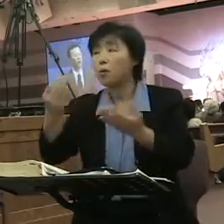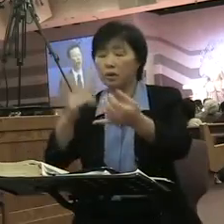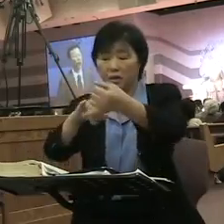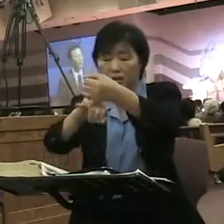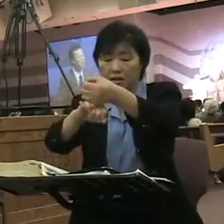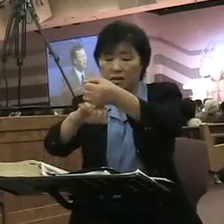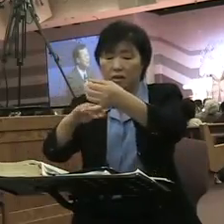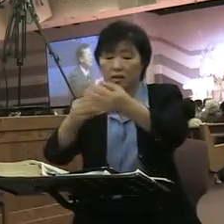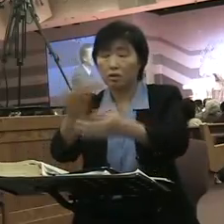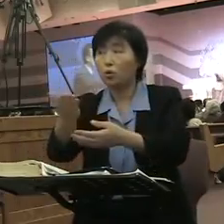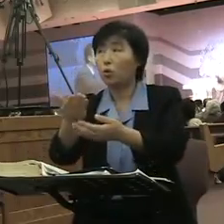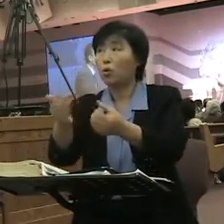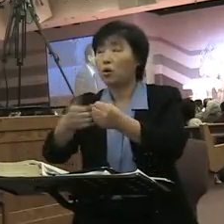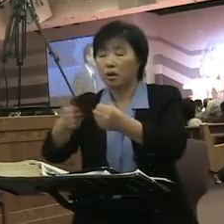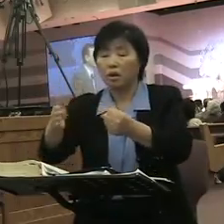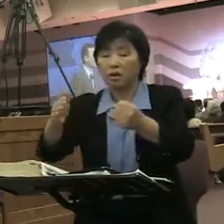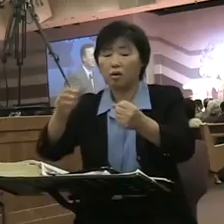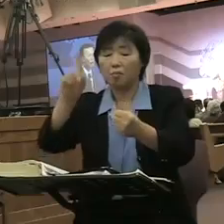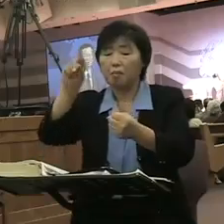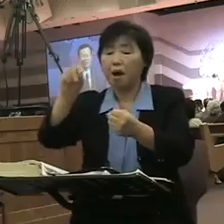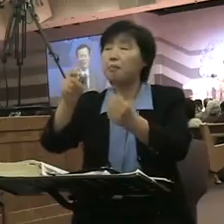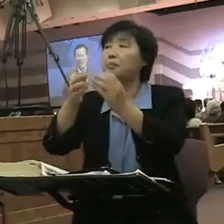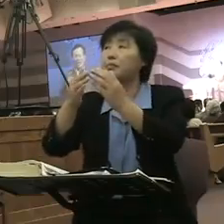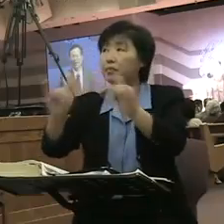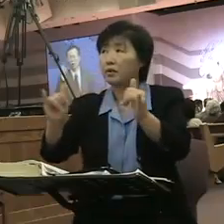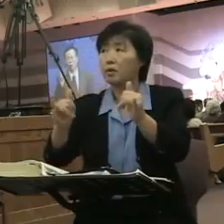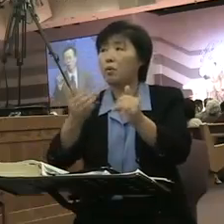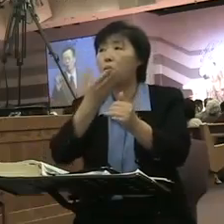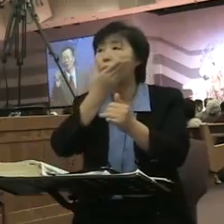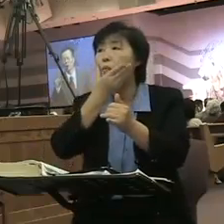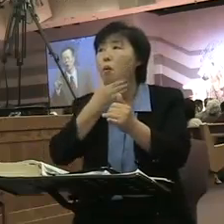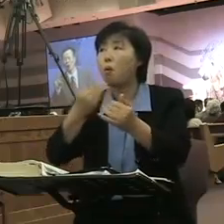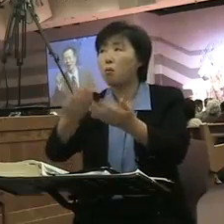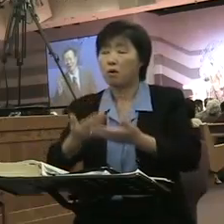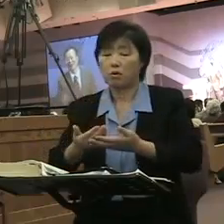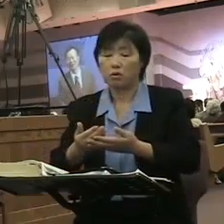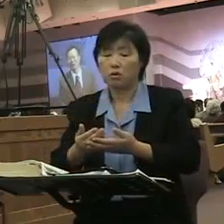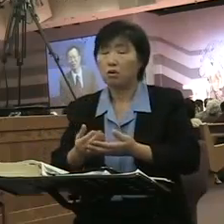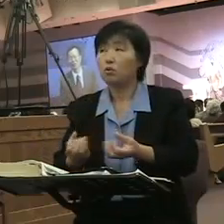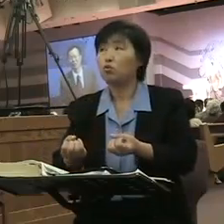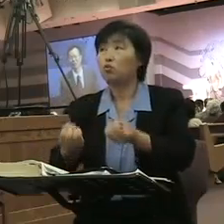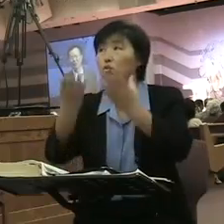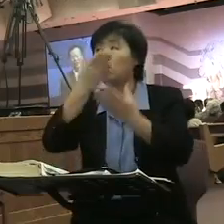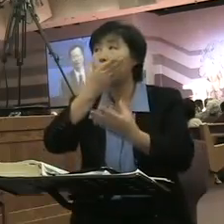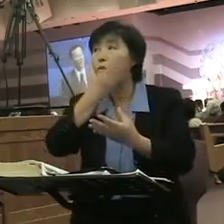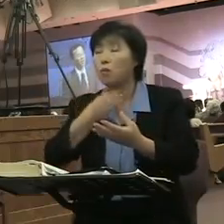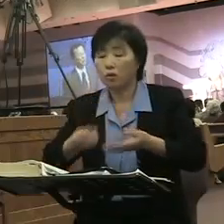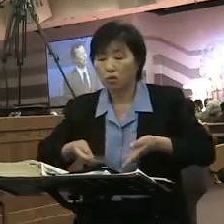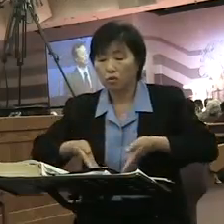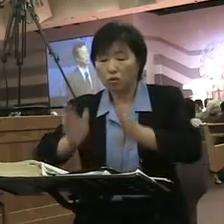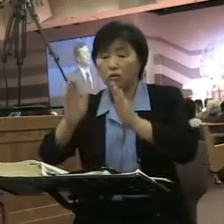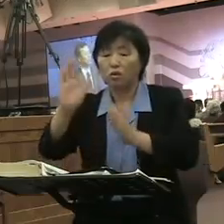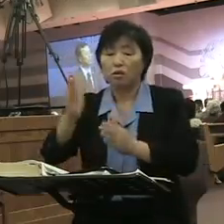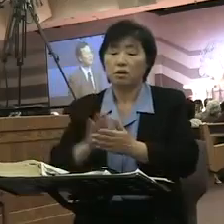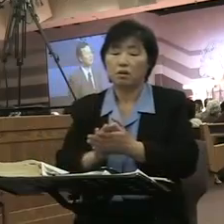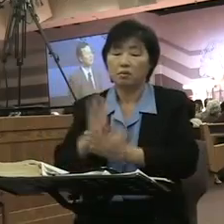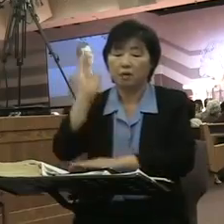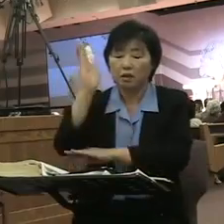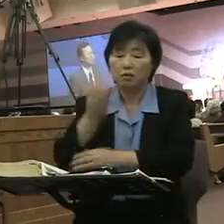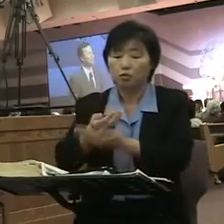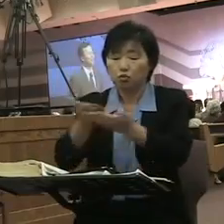인하여 온 만민이 복을 받게 되리라. 너는 이 세상의 축복의 통로가 되리라는 것을 말씀해 주시고 있는